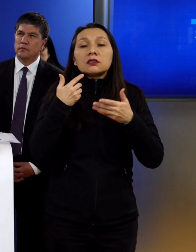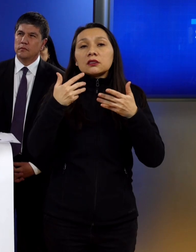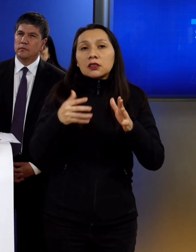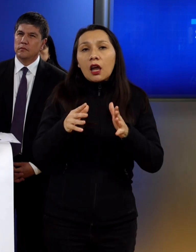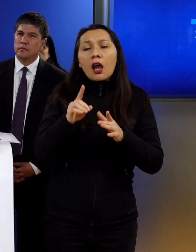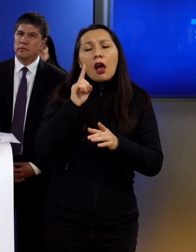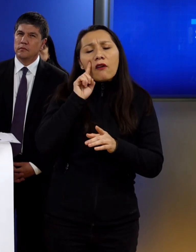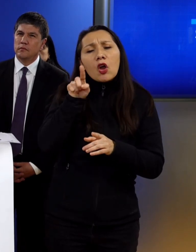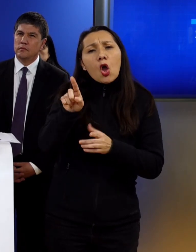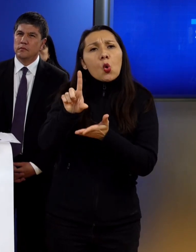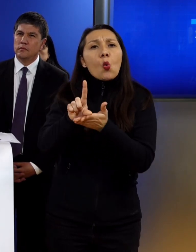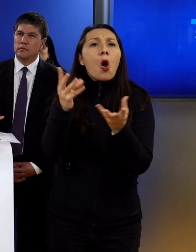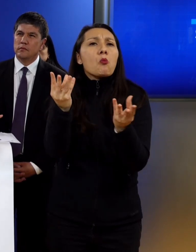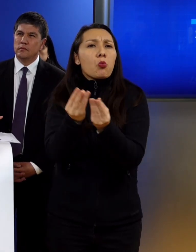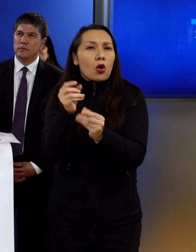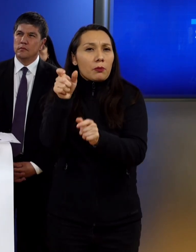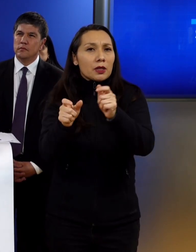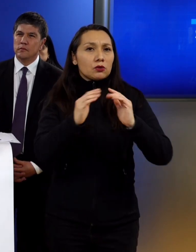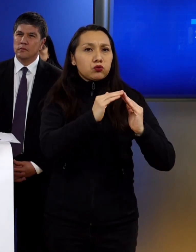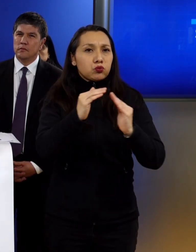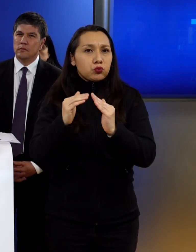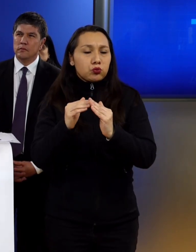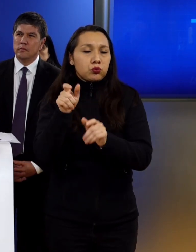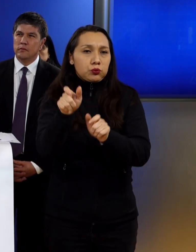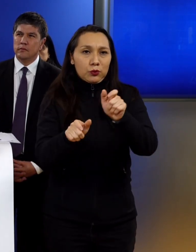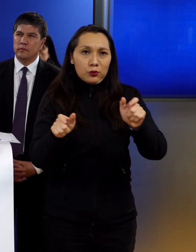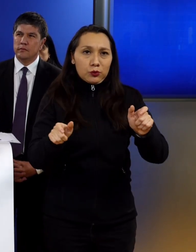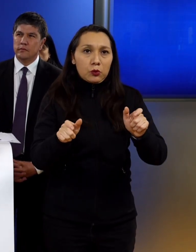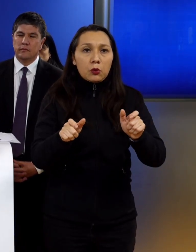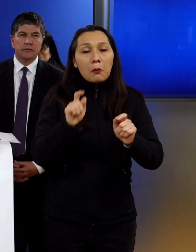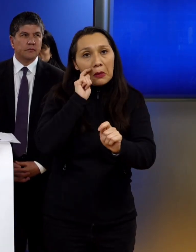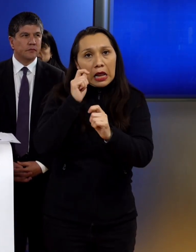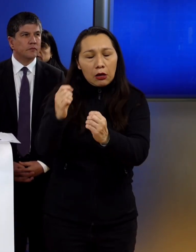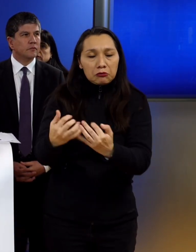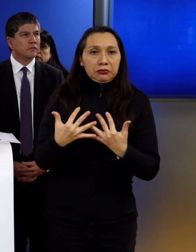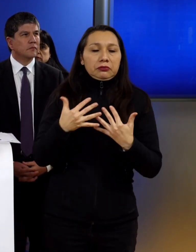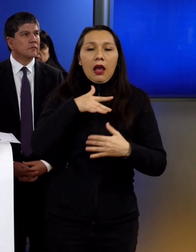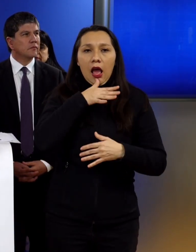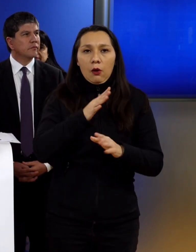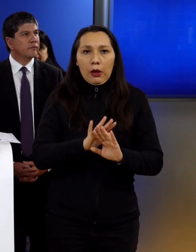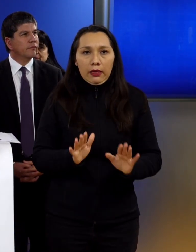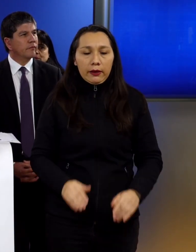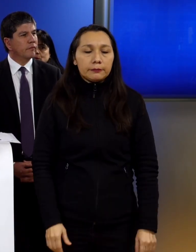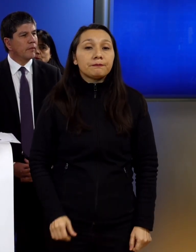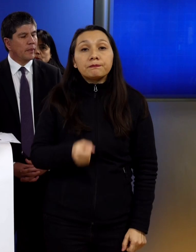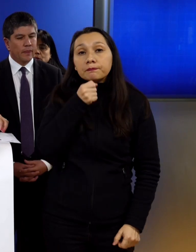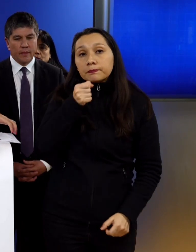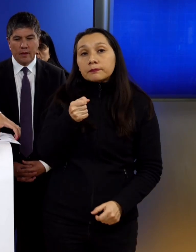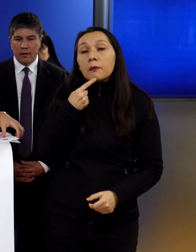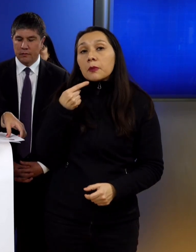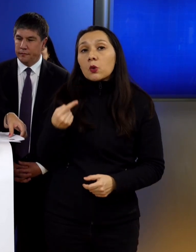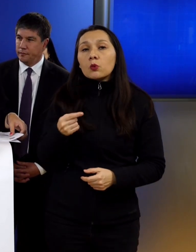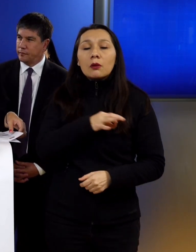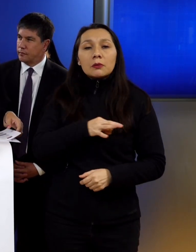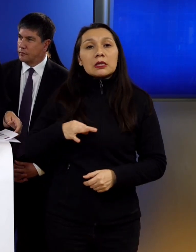ocurrido en lugares poco habitados o con pocas personas expuestas. Ministra, buenas